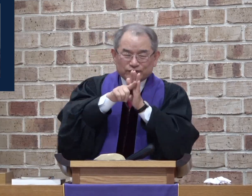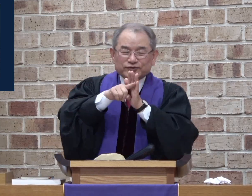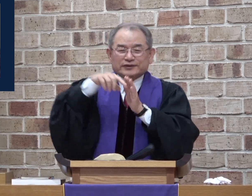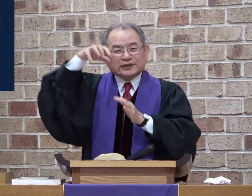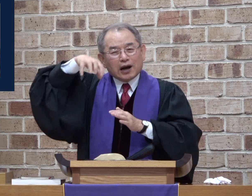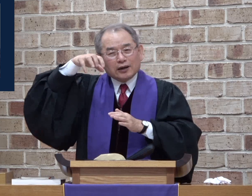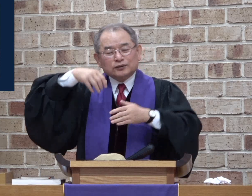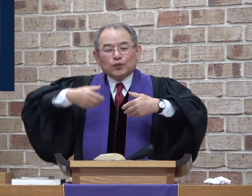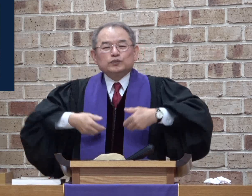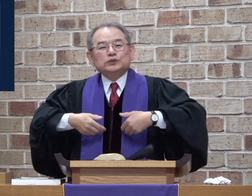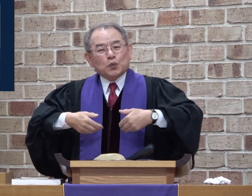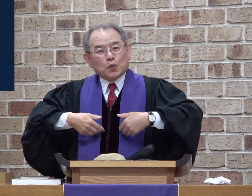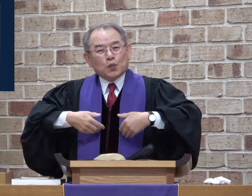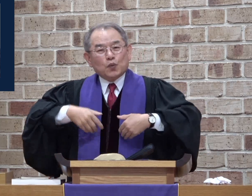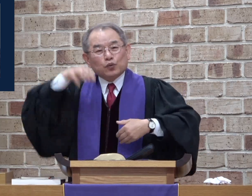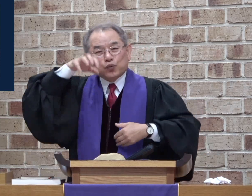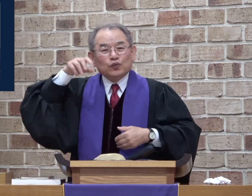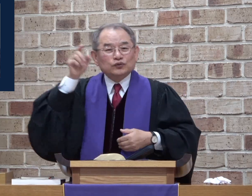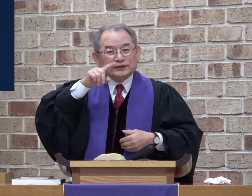준비할 장소가 필요했는데